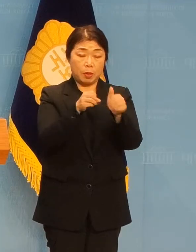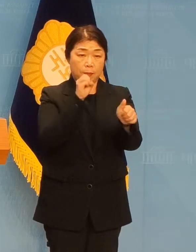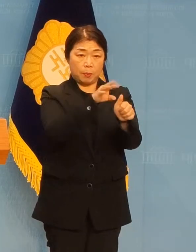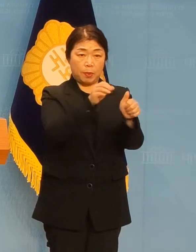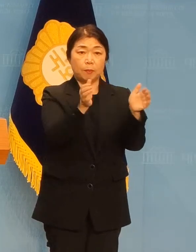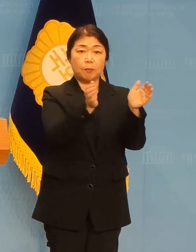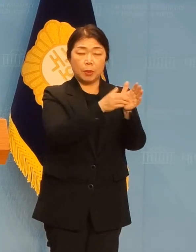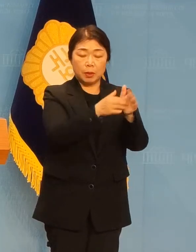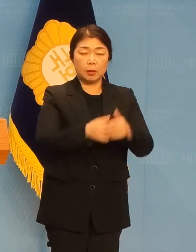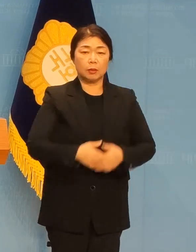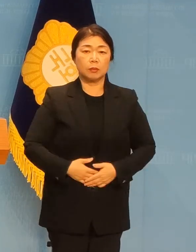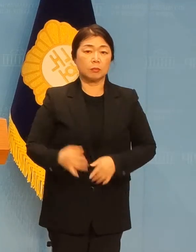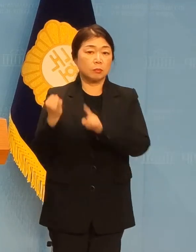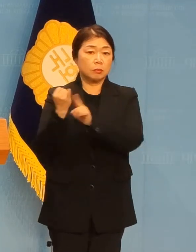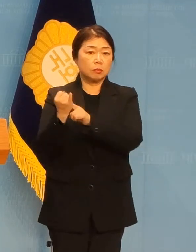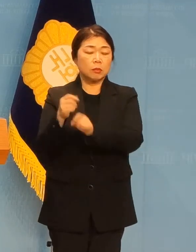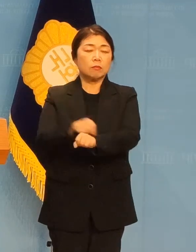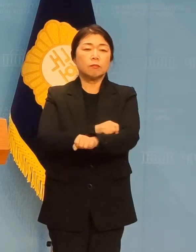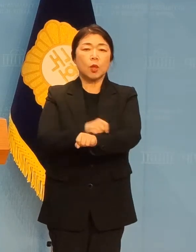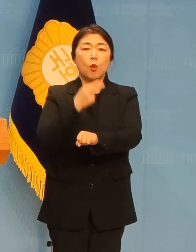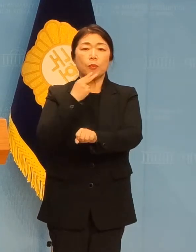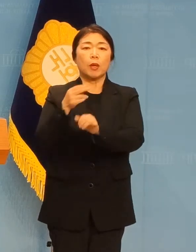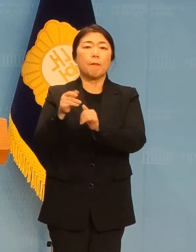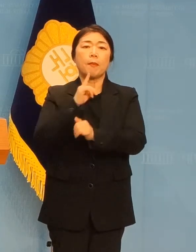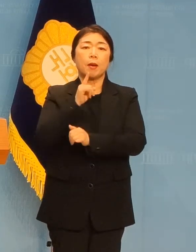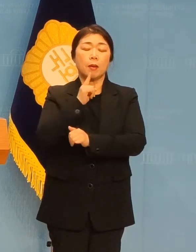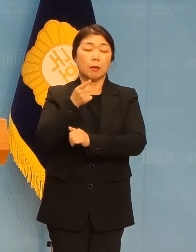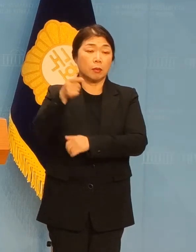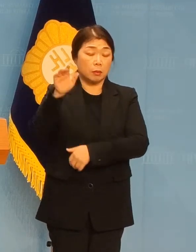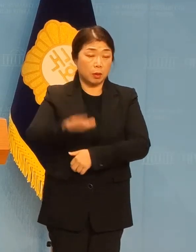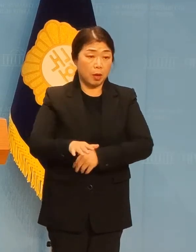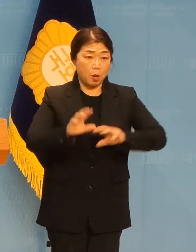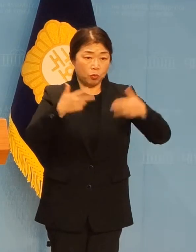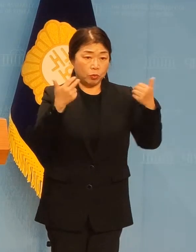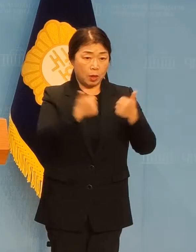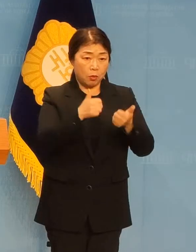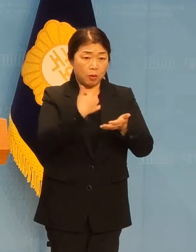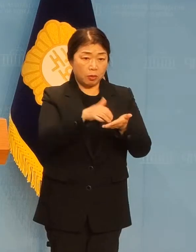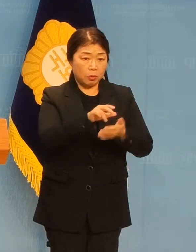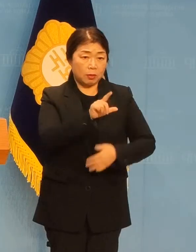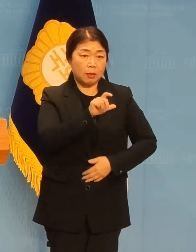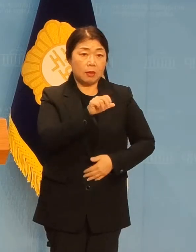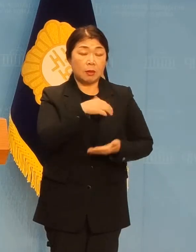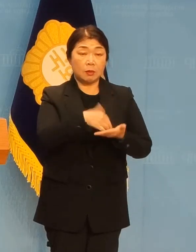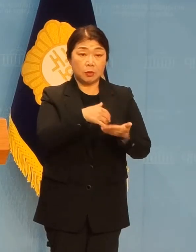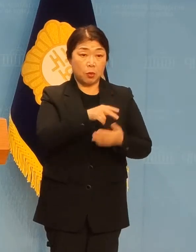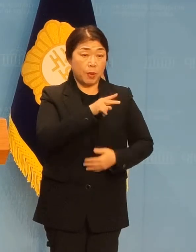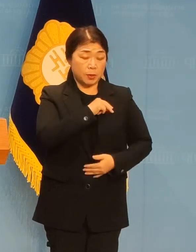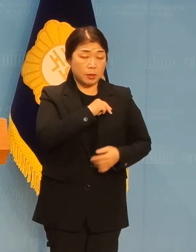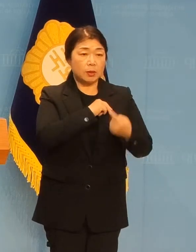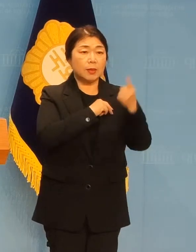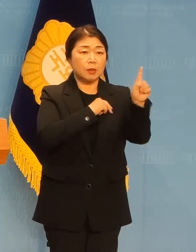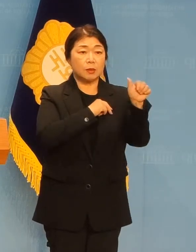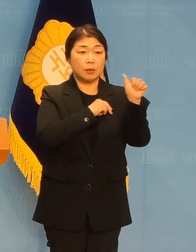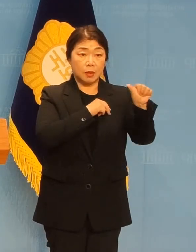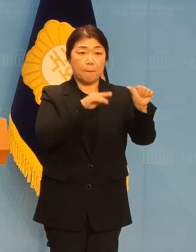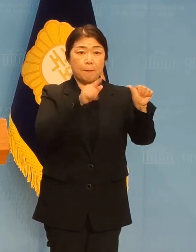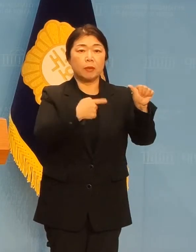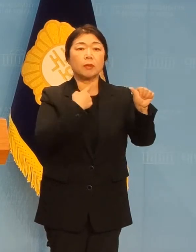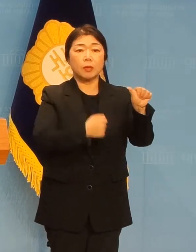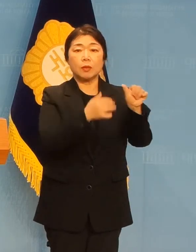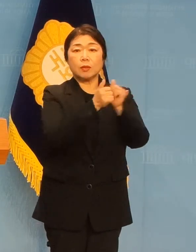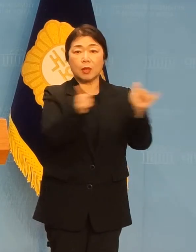아무것도 아닌 사람이 유력 정치인에게 이토록 스스럼 없이 명령을 내릴 수